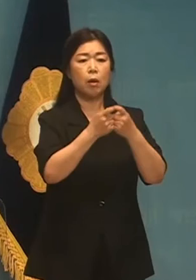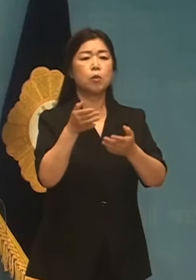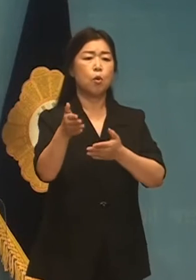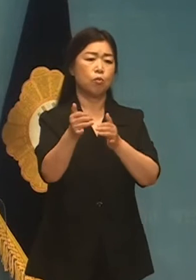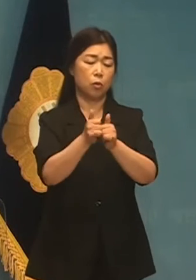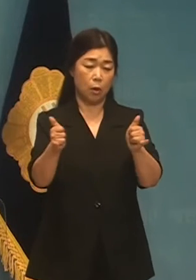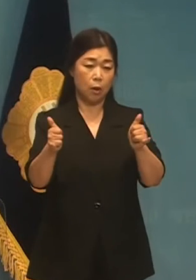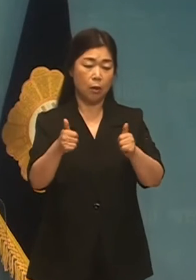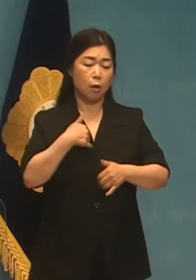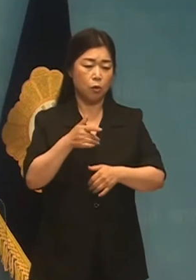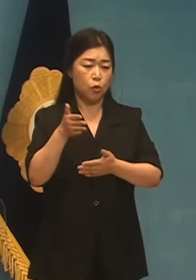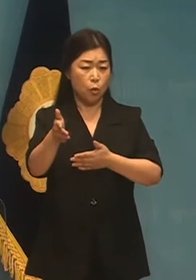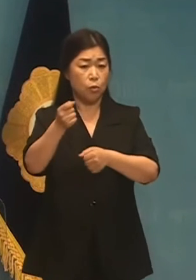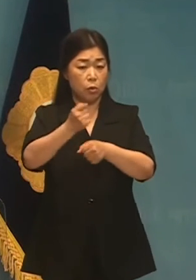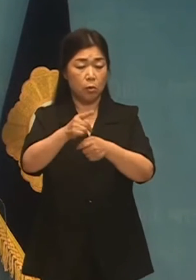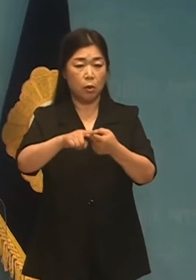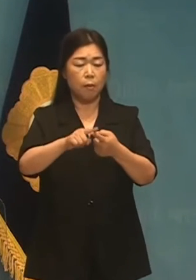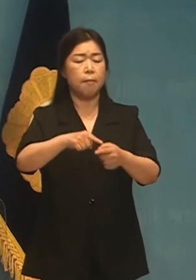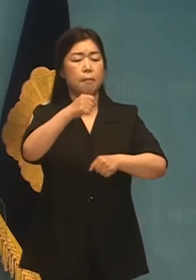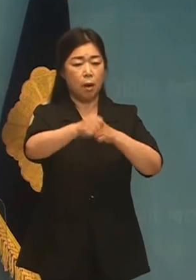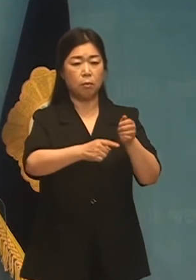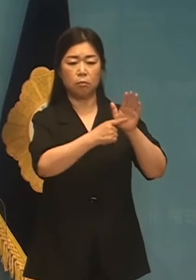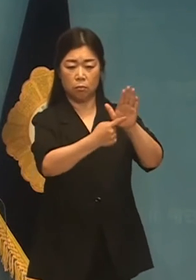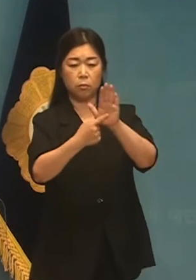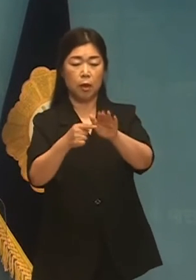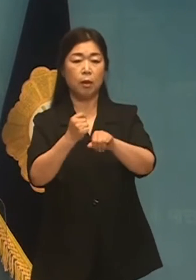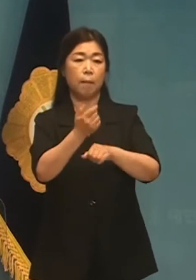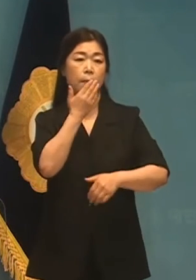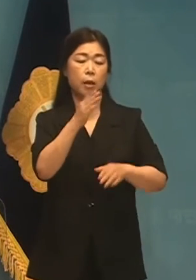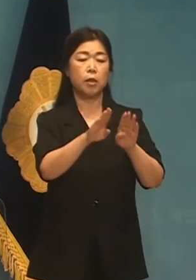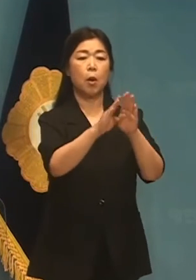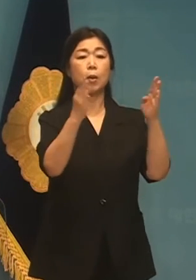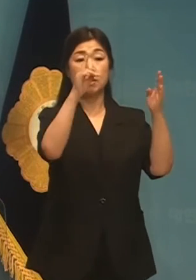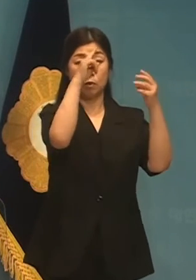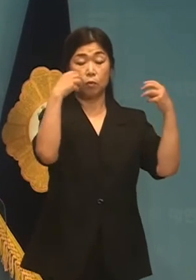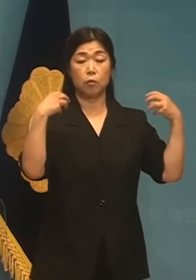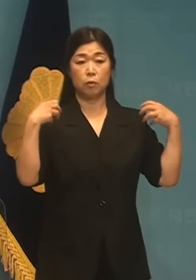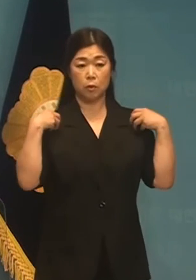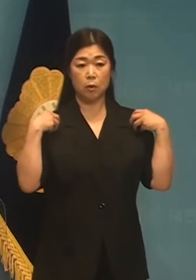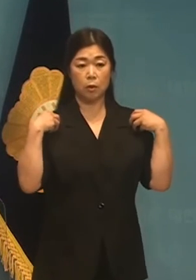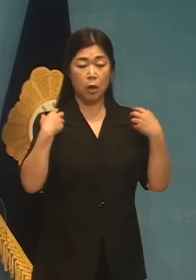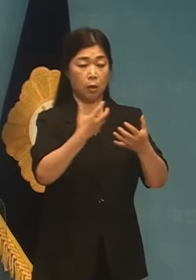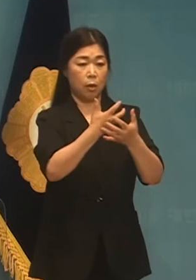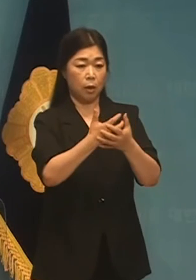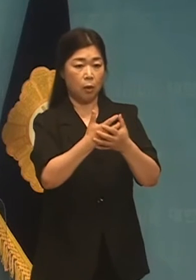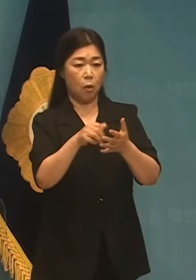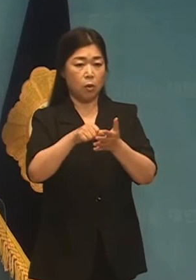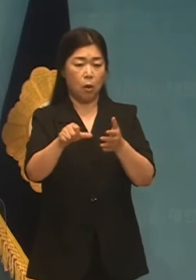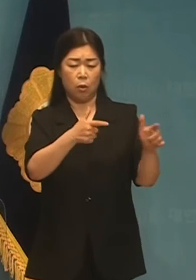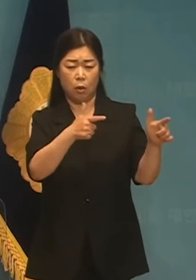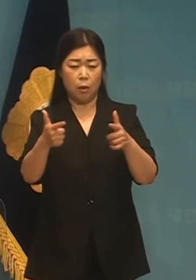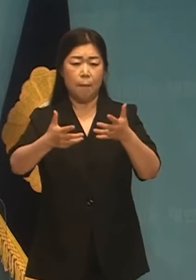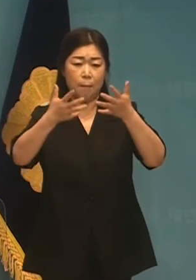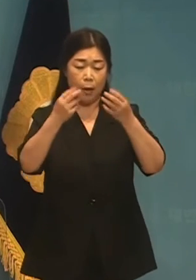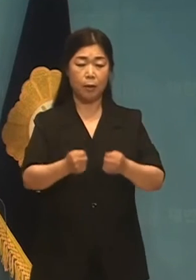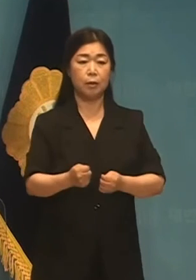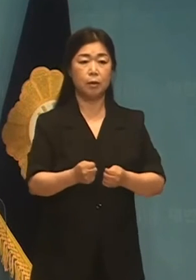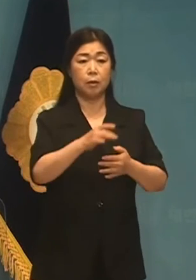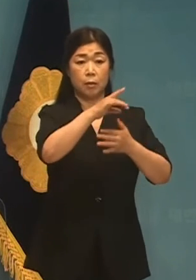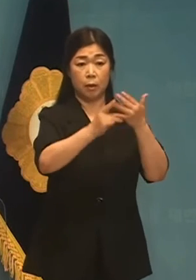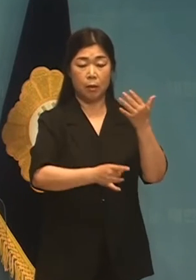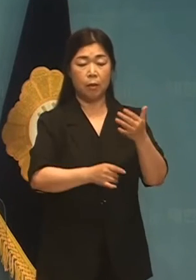전문가가 자신의 전문성을 마음껏 발휘할 수 있는 열린 정부, 데이터와 자원이 넘나드는 플랫폼